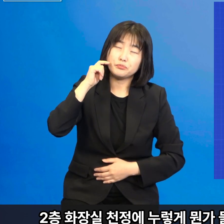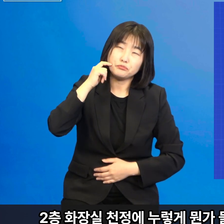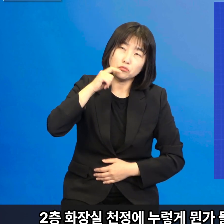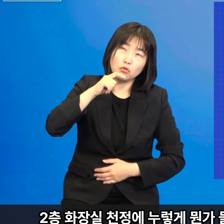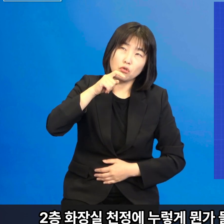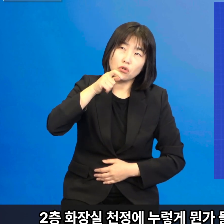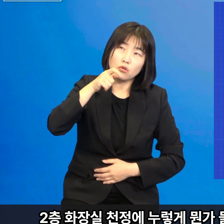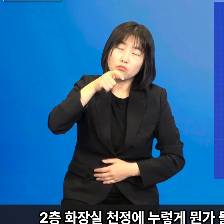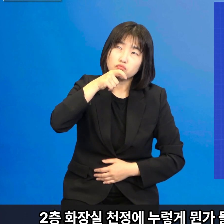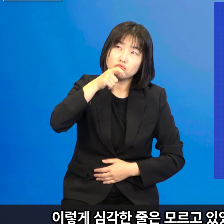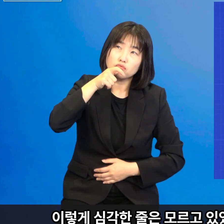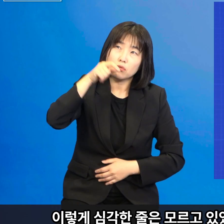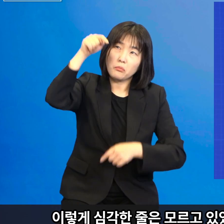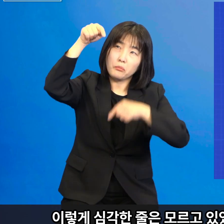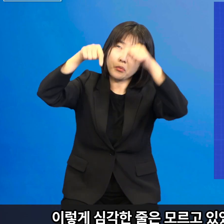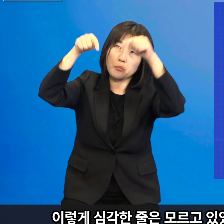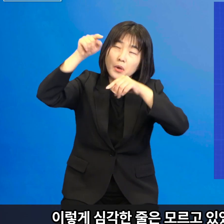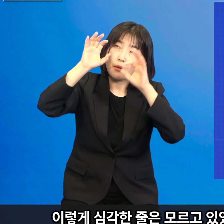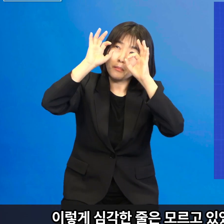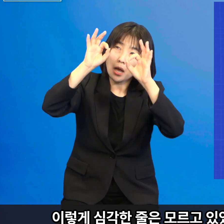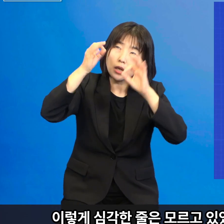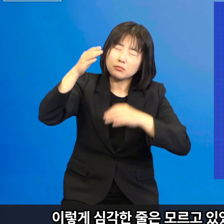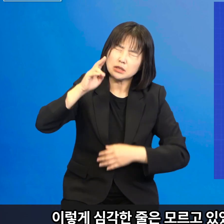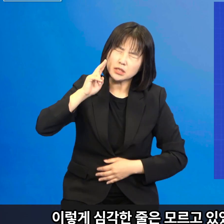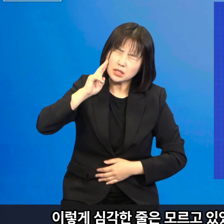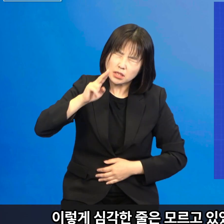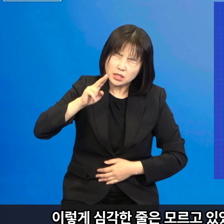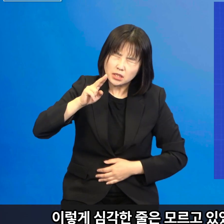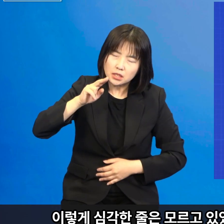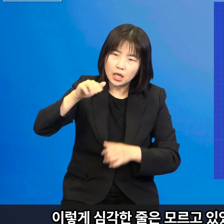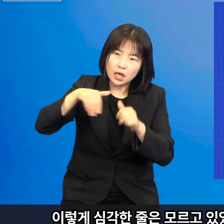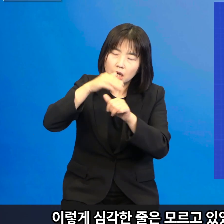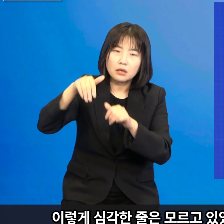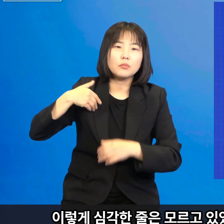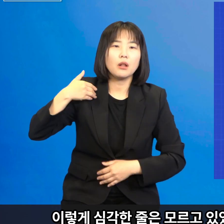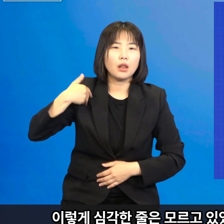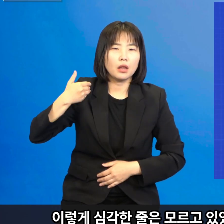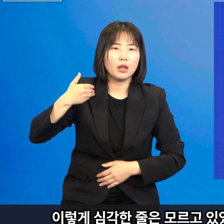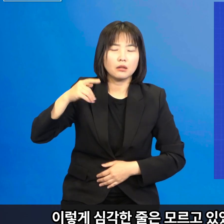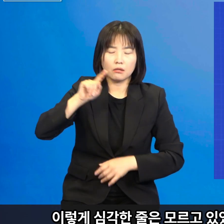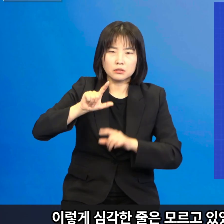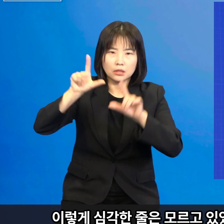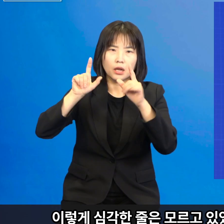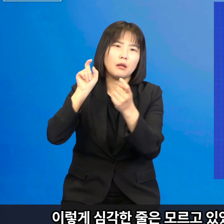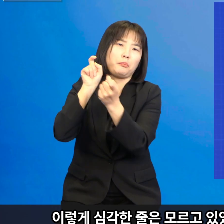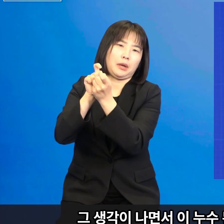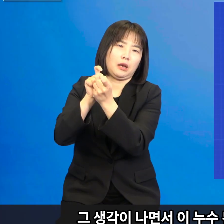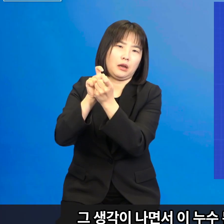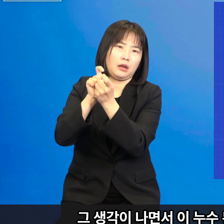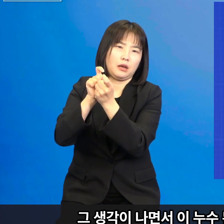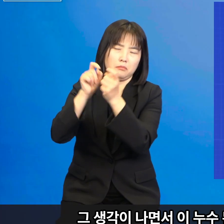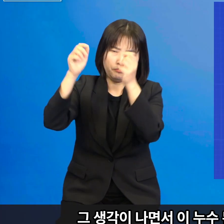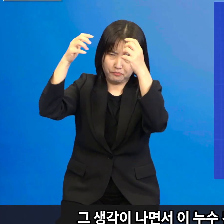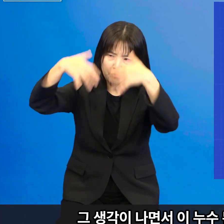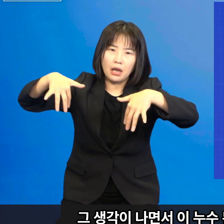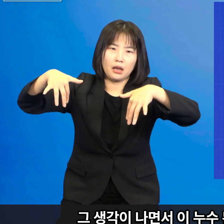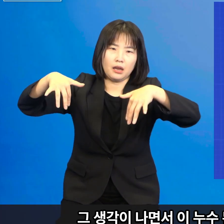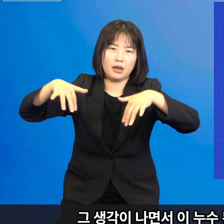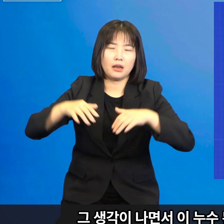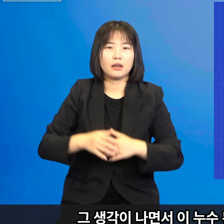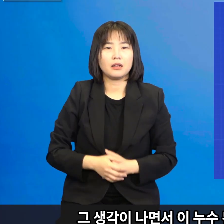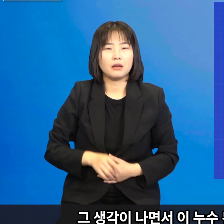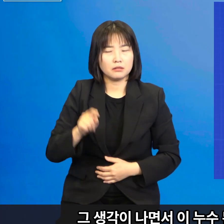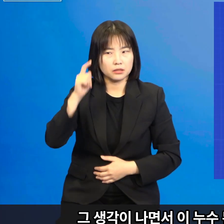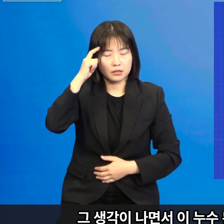있다는 것을 보긴 했지만 이렇게 심각한 줄은 모르고 있었는데 어느 날 터지고 만 것이죠. 그 생각이 나면서